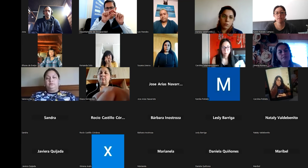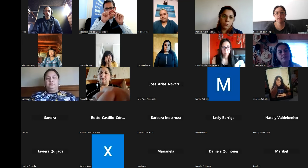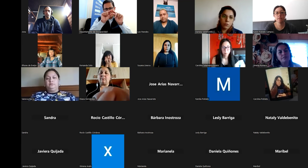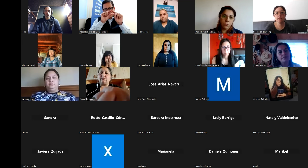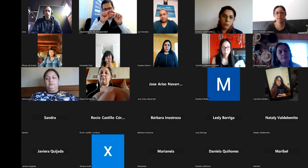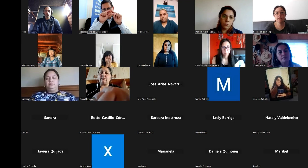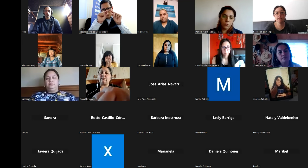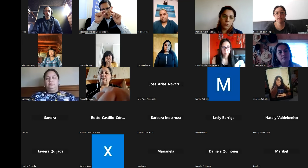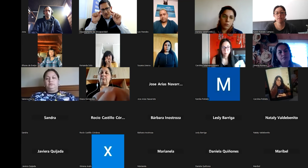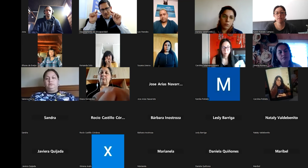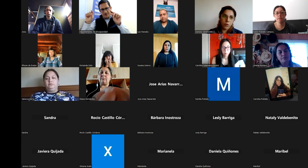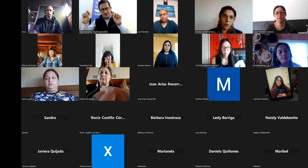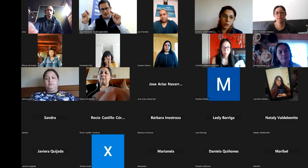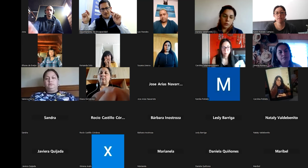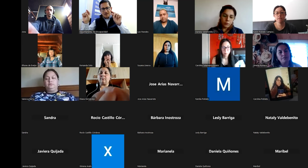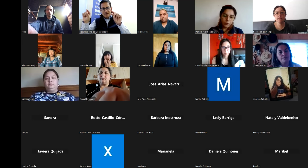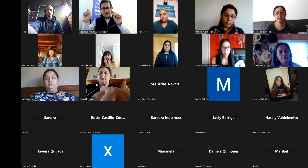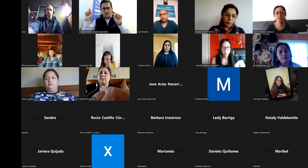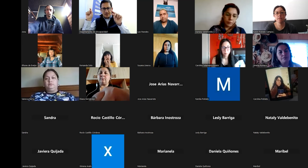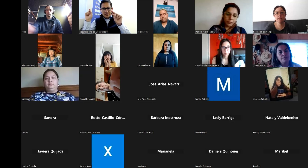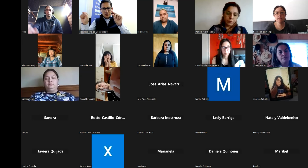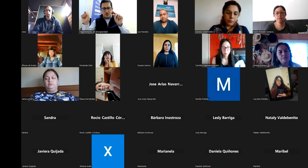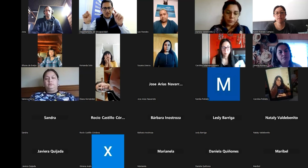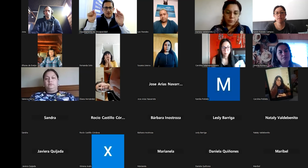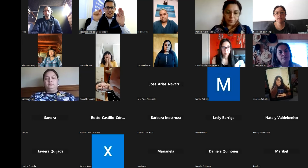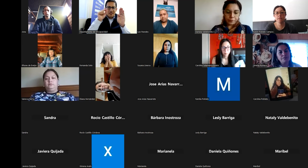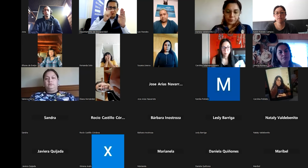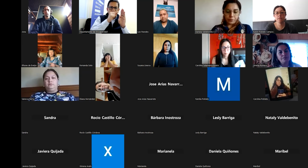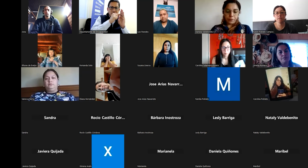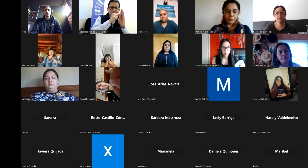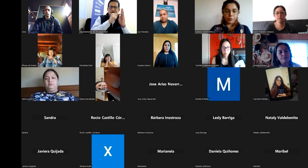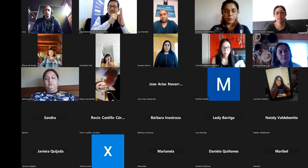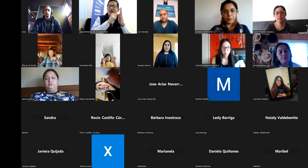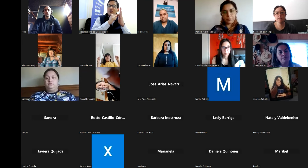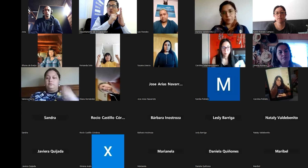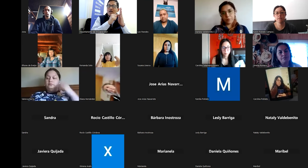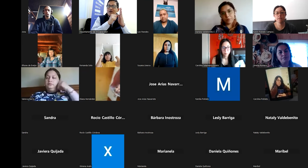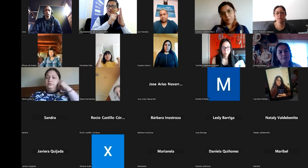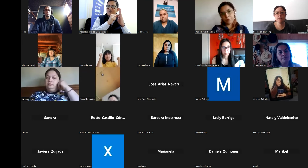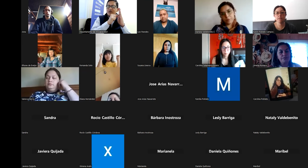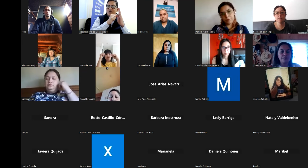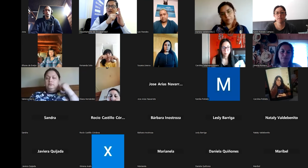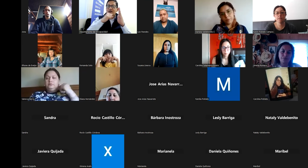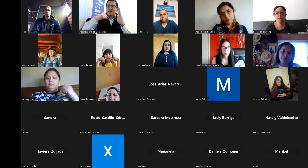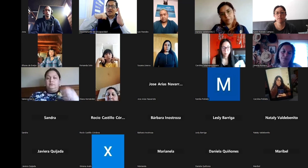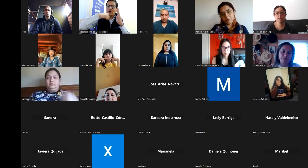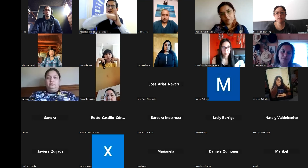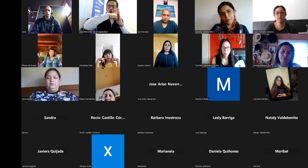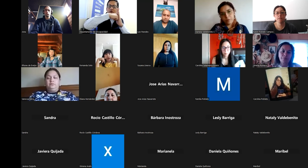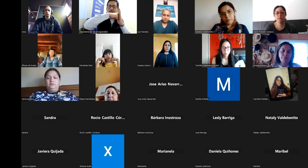que tiene de lunes acá, parte en el lunes y termina en el domingo acá, llegamos al tope acá, y llegamos al tope,